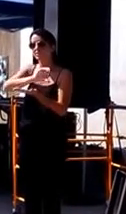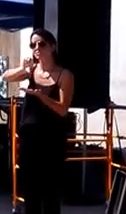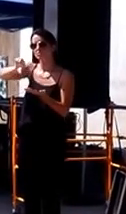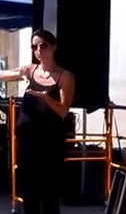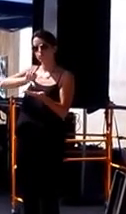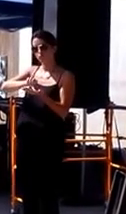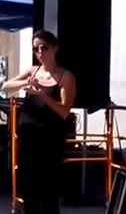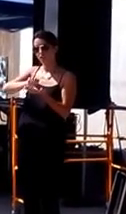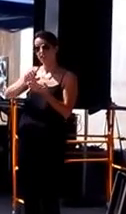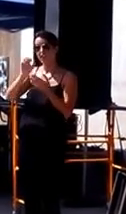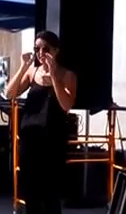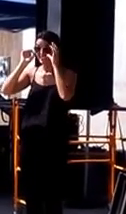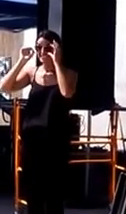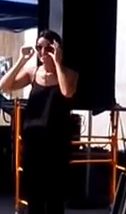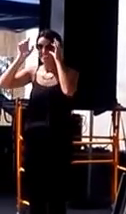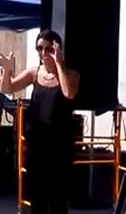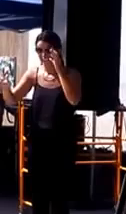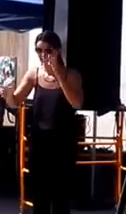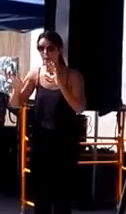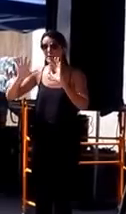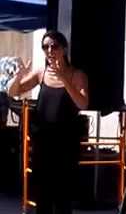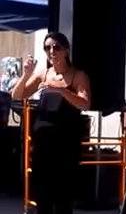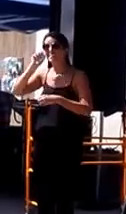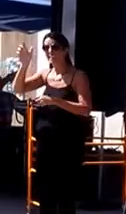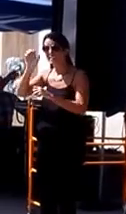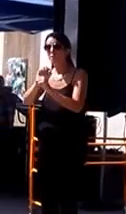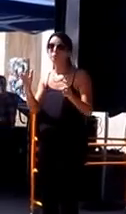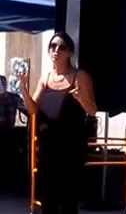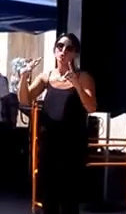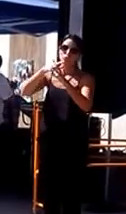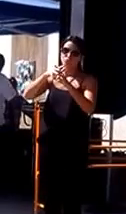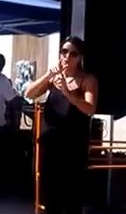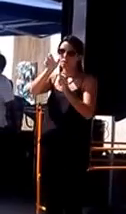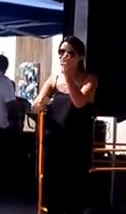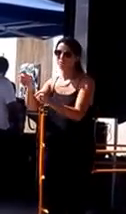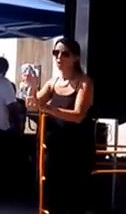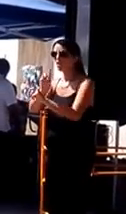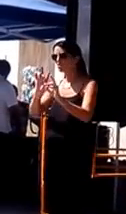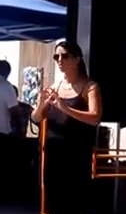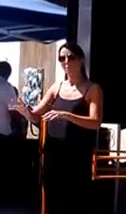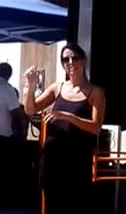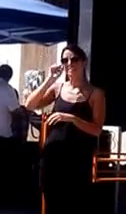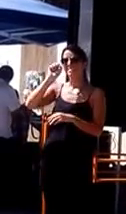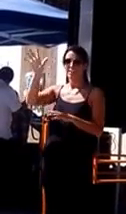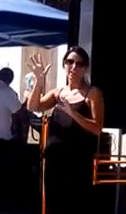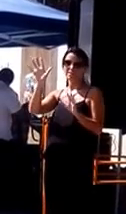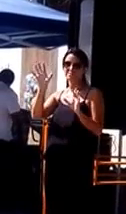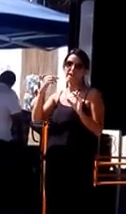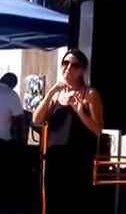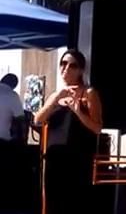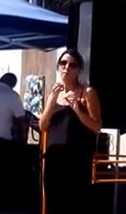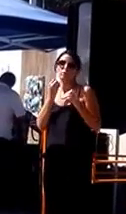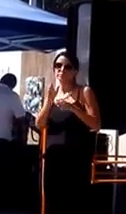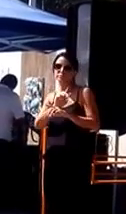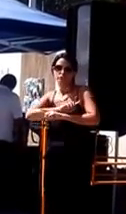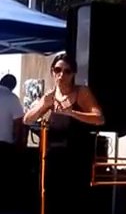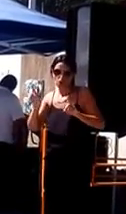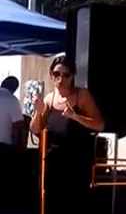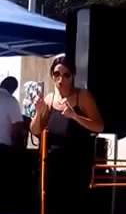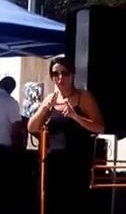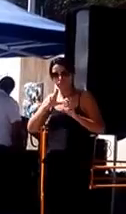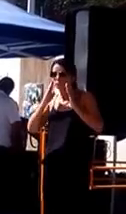de las ciudades inteligentes, que son inteligentes para la inclusión de los ciudadanos. No son de inteligencia artificial porque sí, tienen un sentido bien